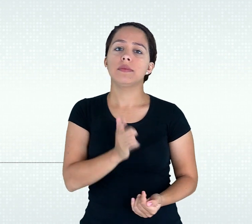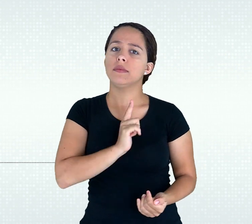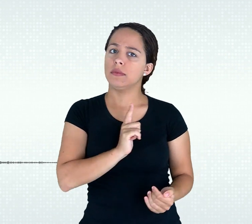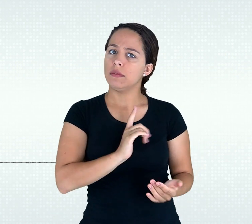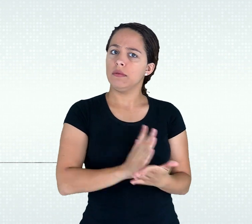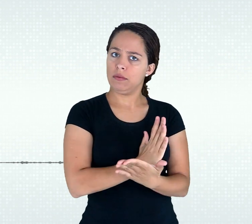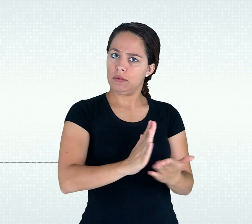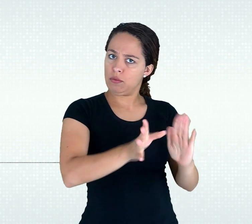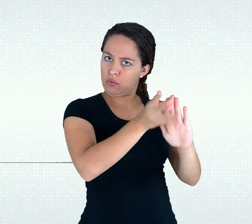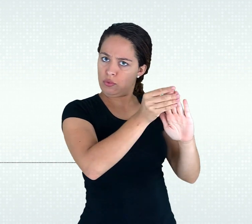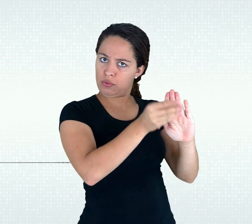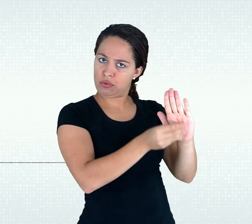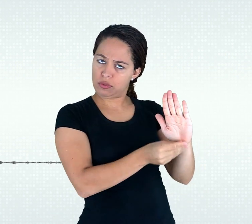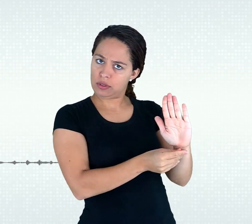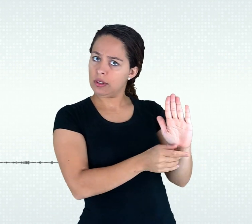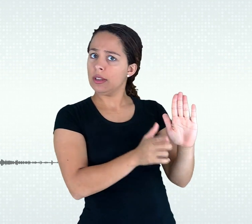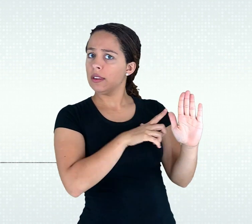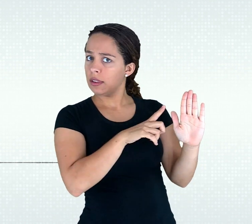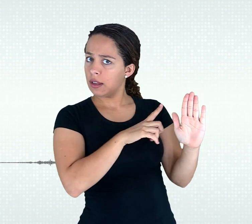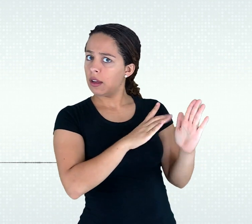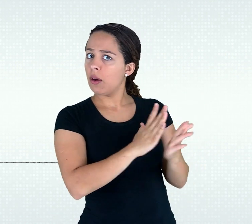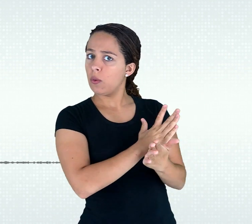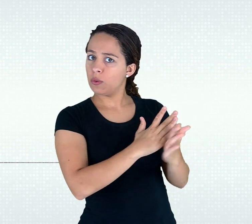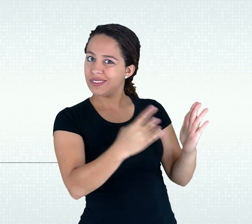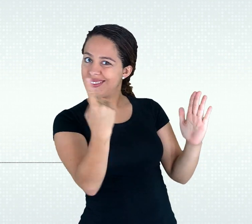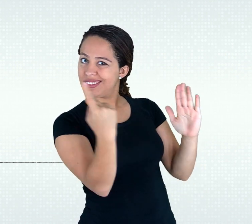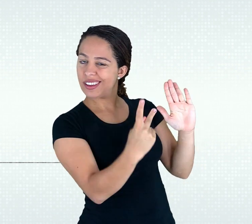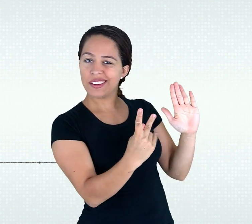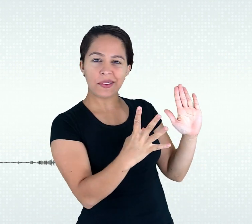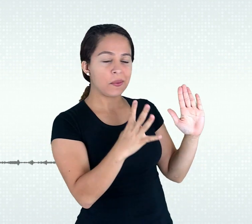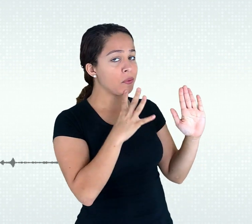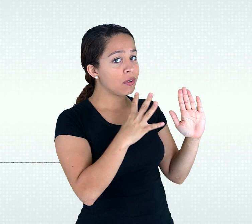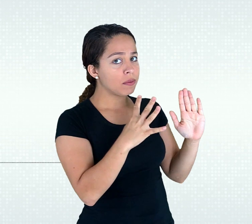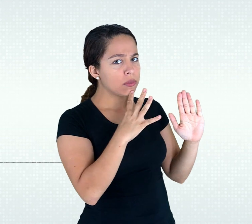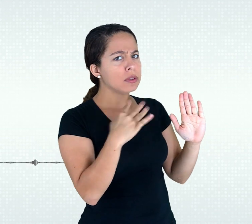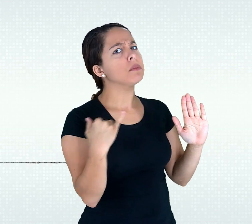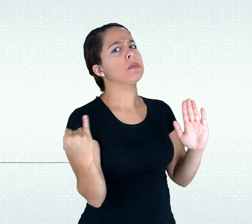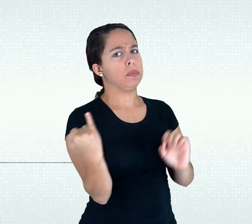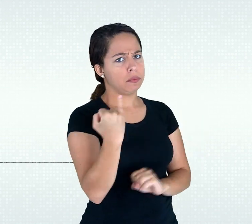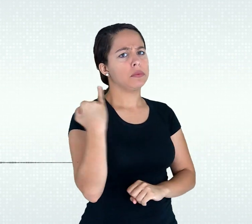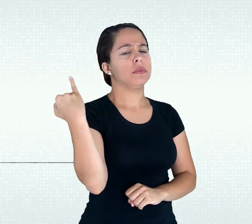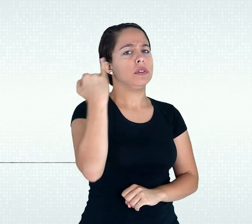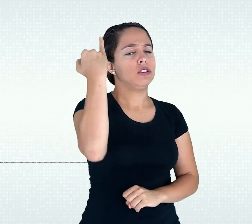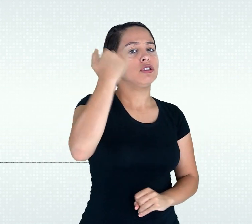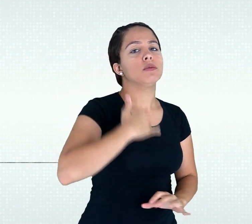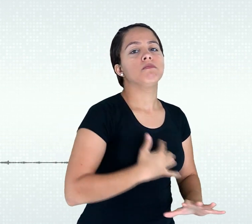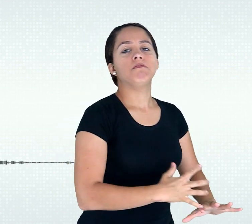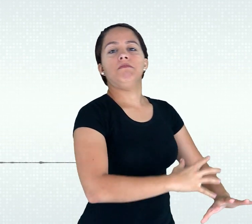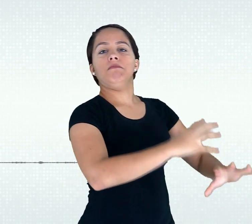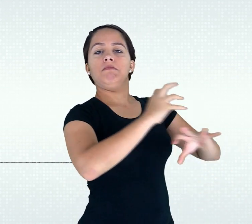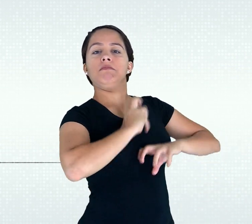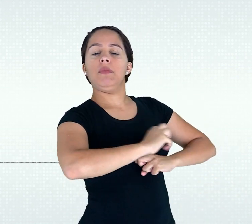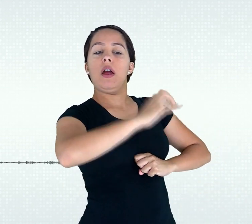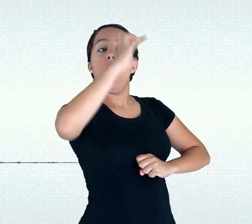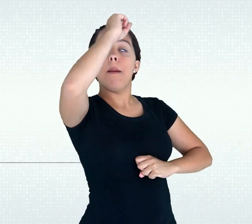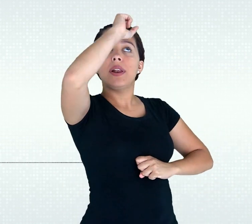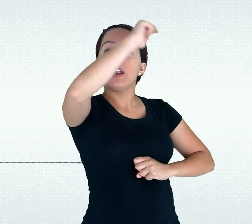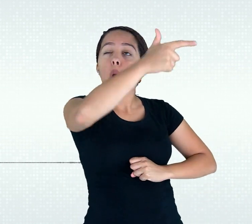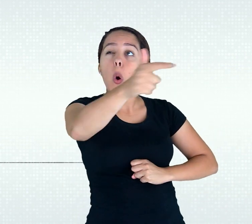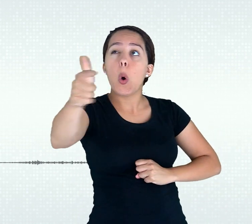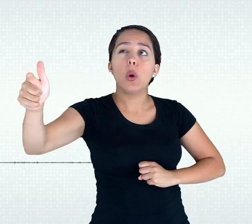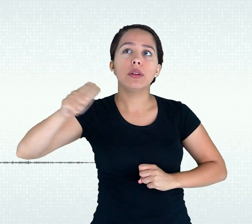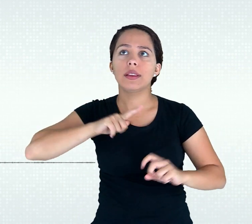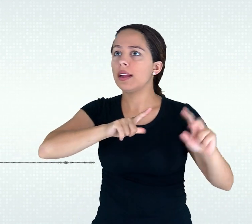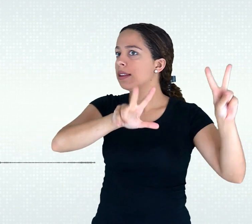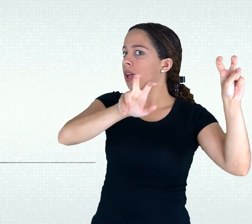a conteúdos nos quais certos conhecimentos se revelam muito importantes para aquisição de